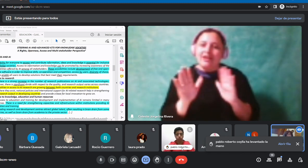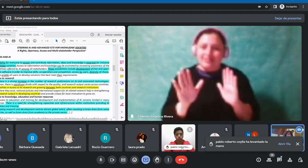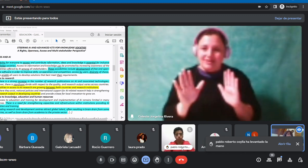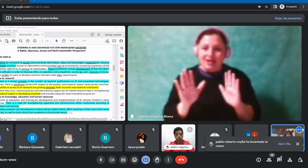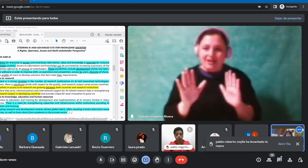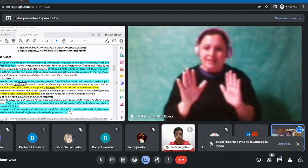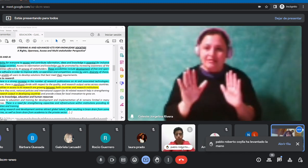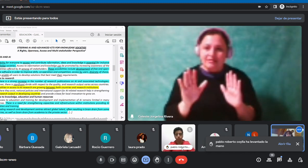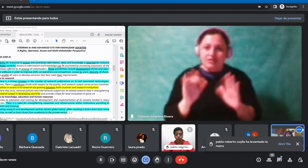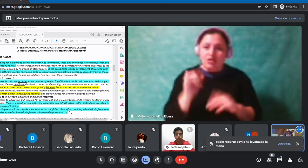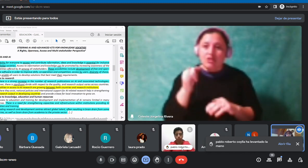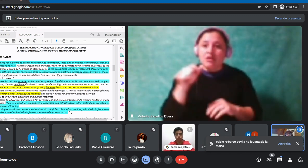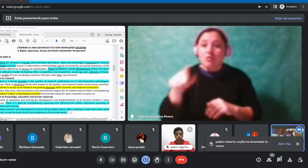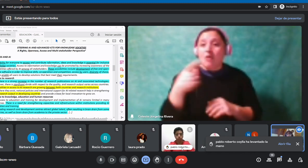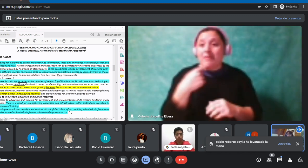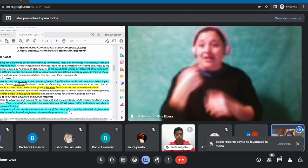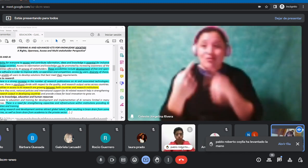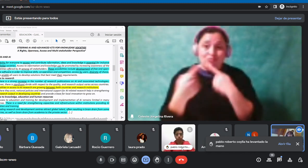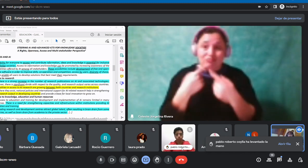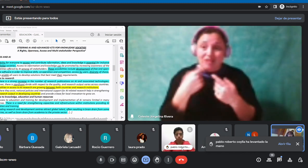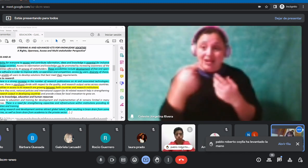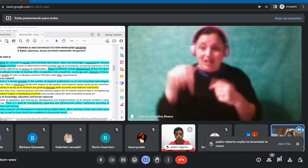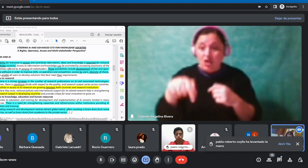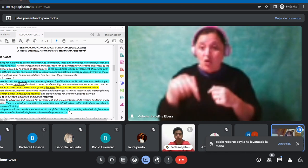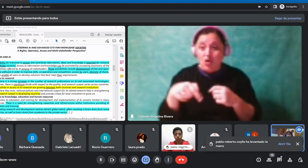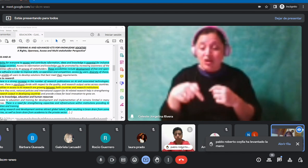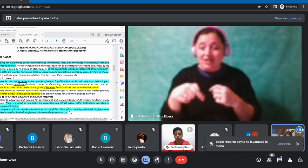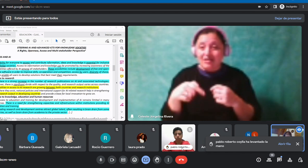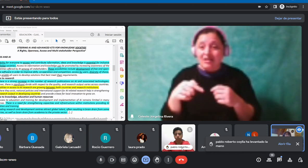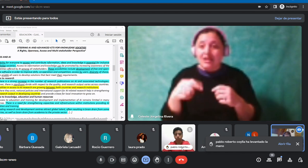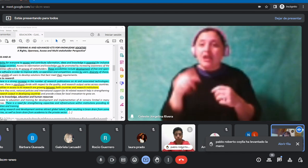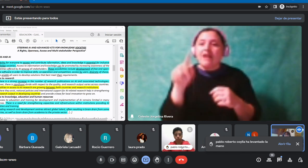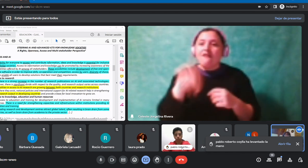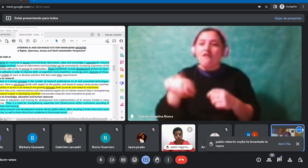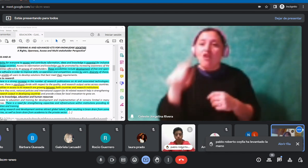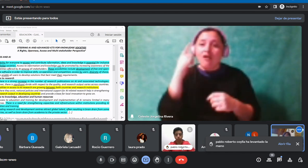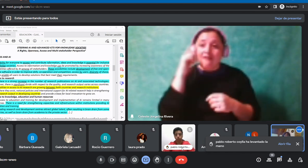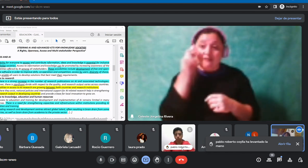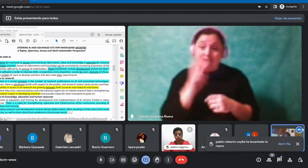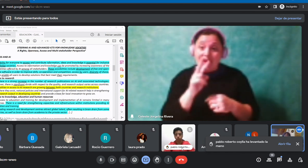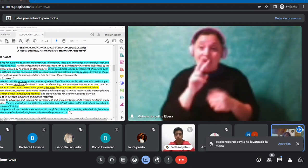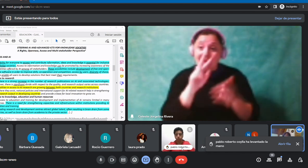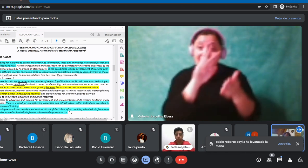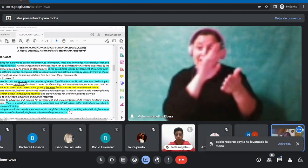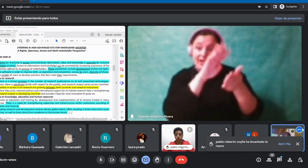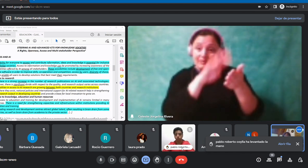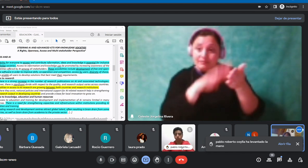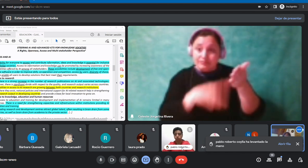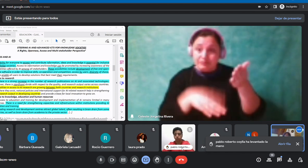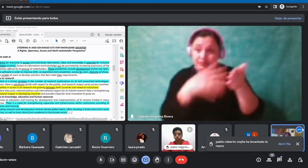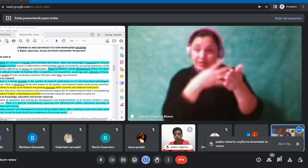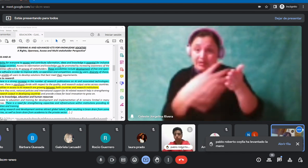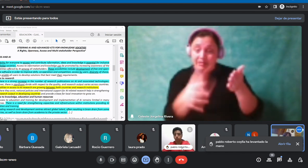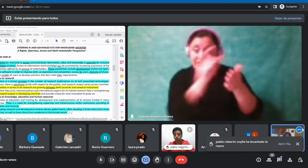hoy, los tenemos en la columna de determinantes. Los anotamos.